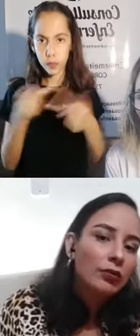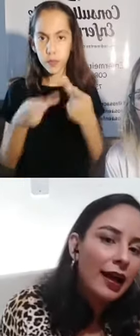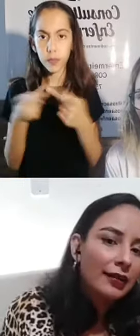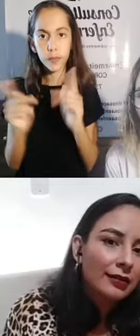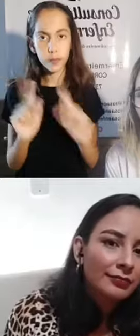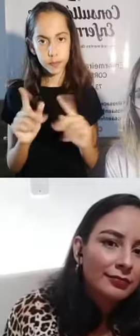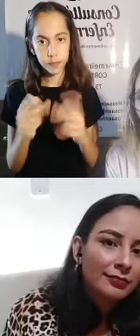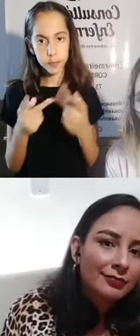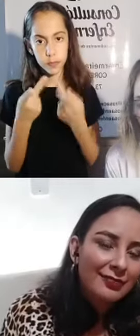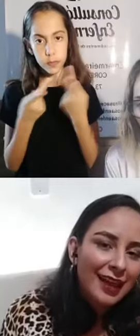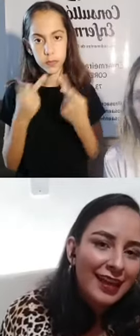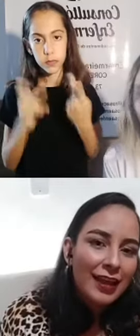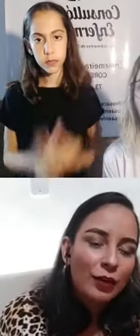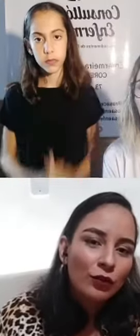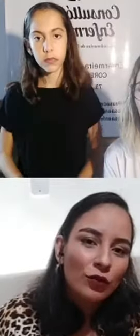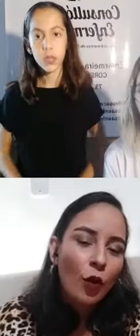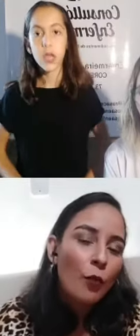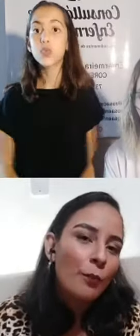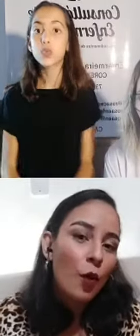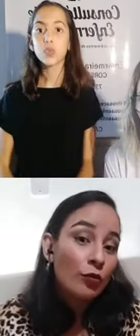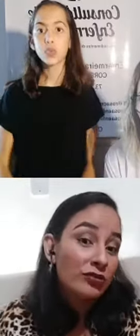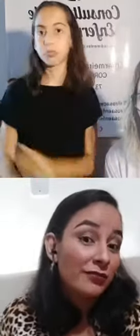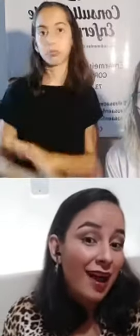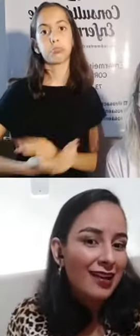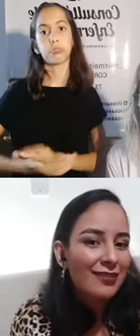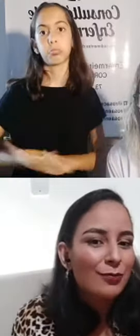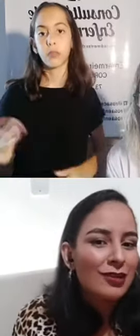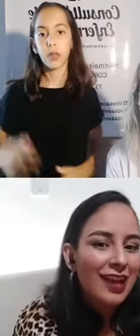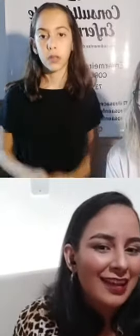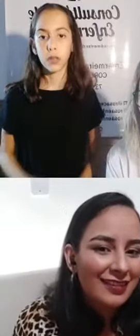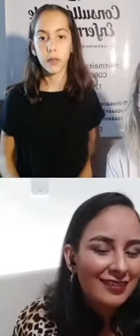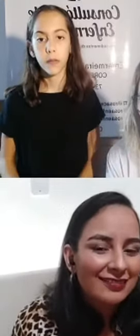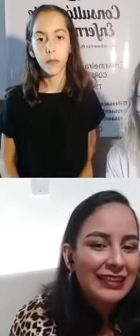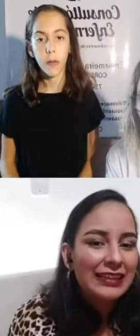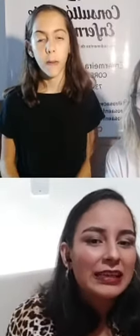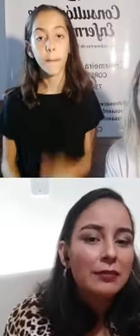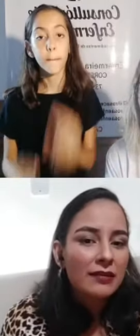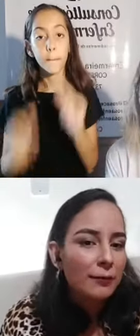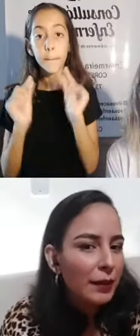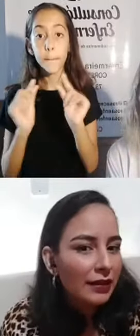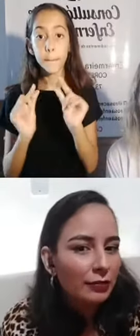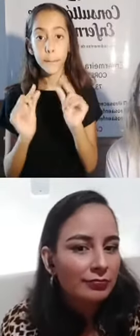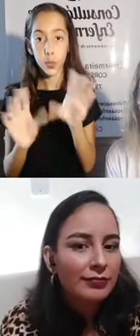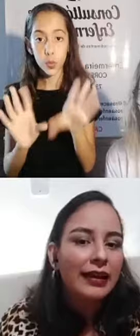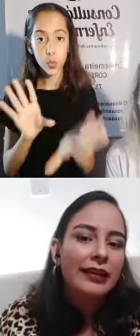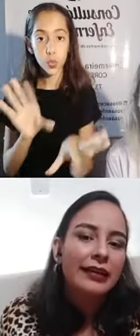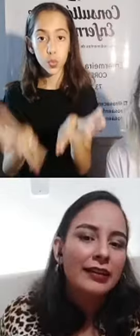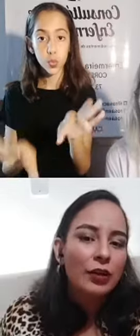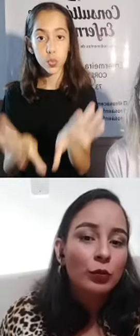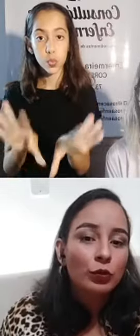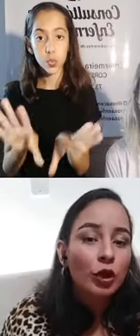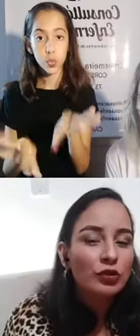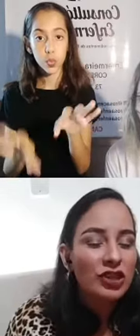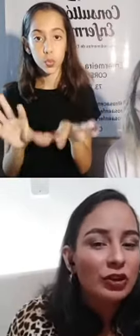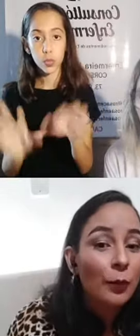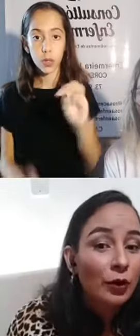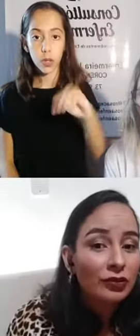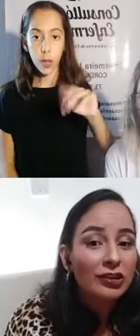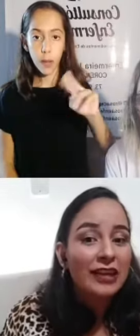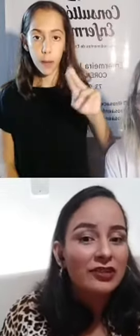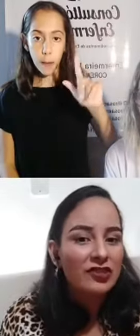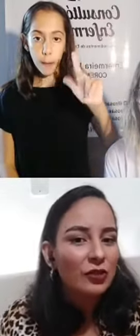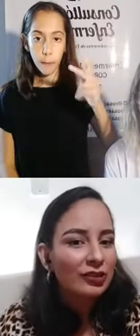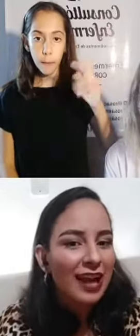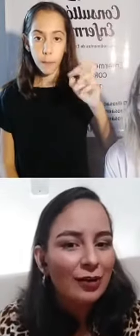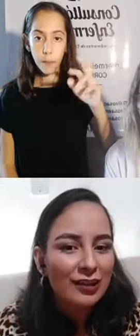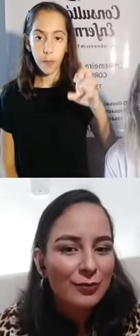nasceu do nada, né? Eu sou um pouco de várias mulheres que me inspiram, né? E eu todo dia tenho a